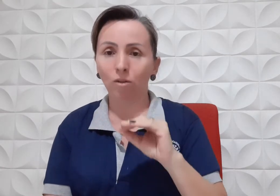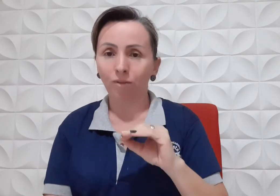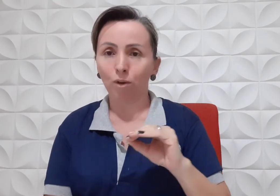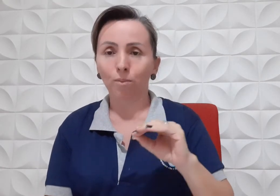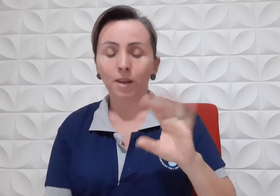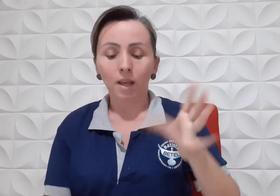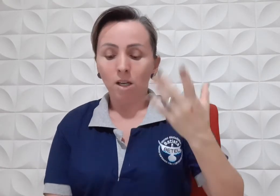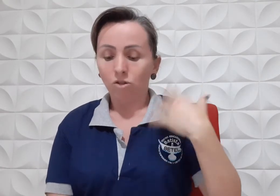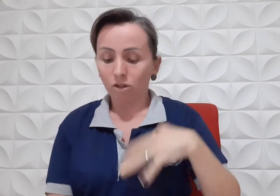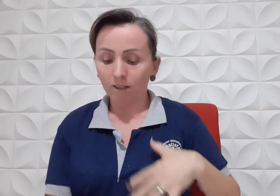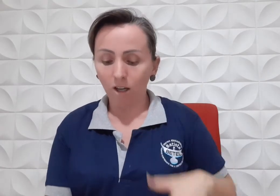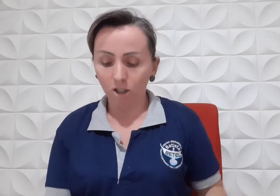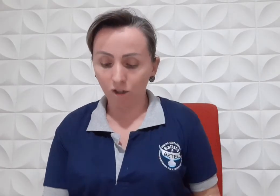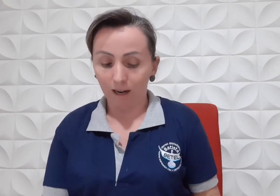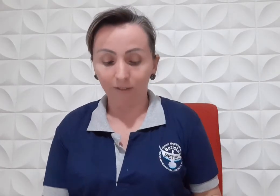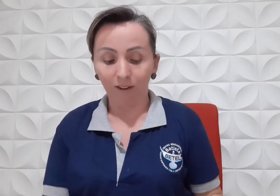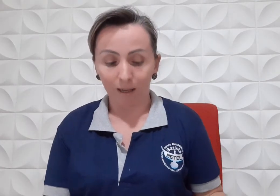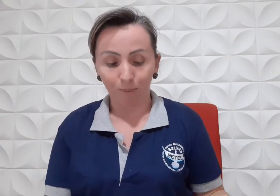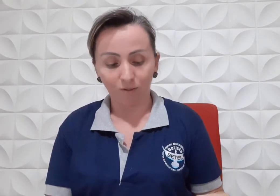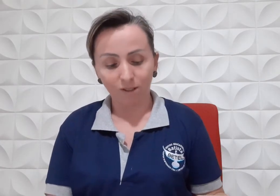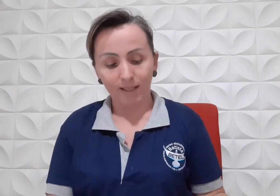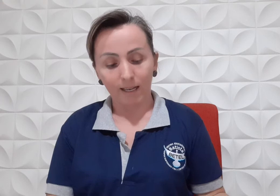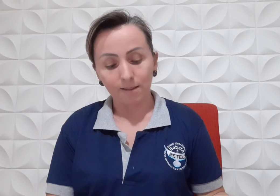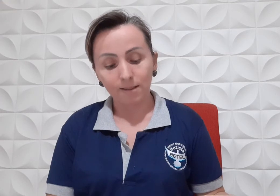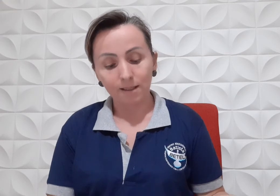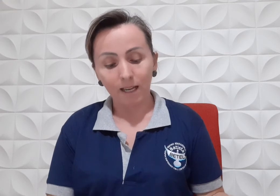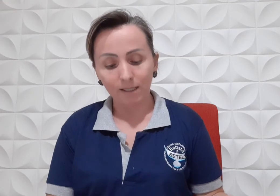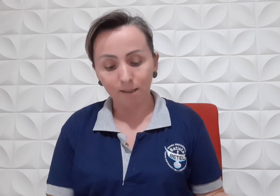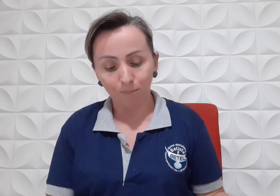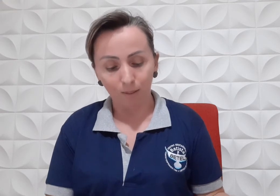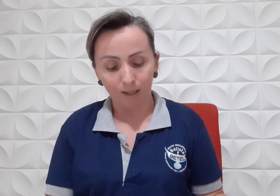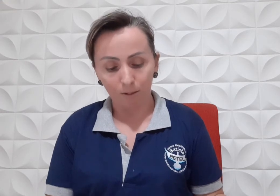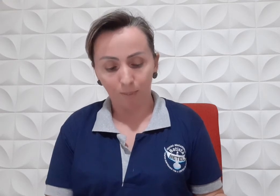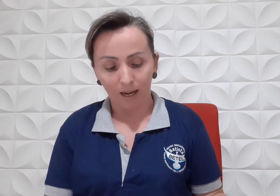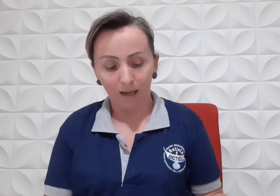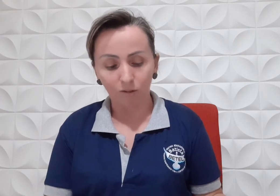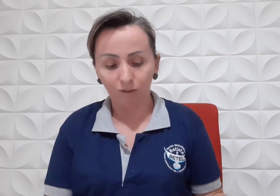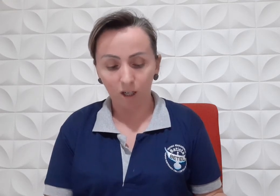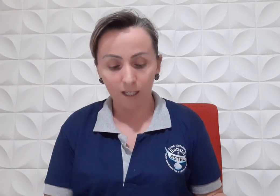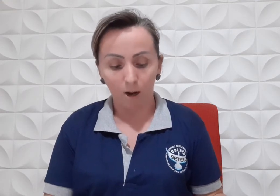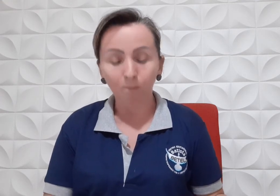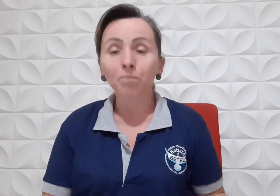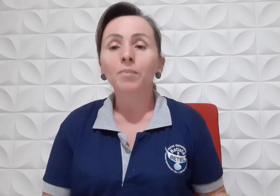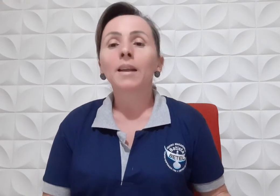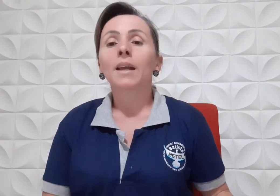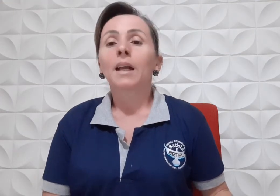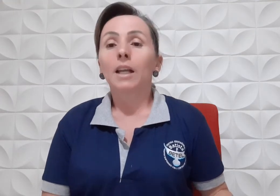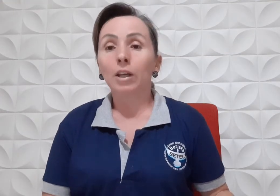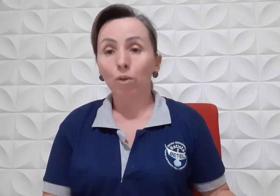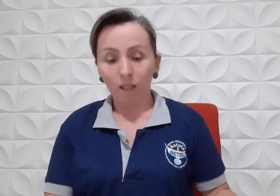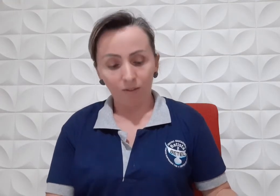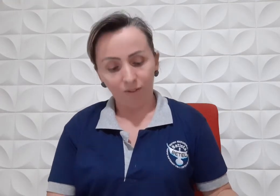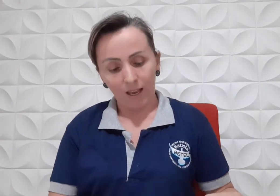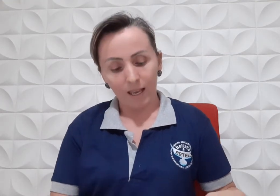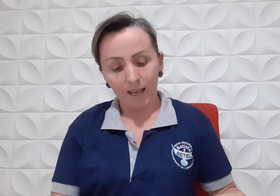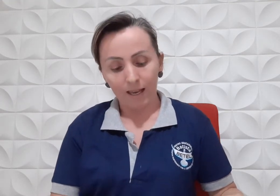filme. Deixa eu só já falar para vocês, nesse primeiro parágrafo aí, ó, eu grifei ele